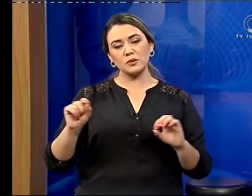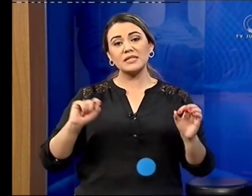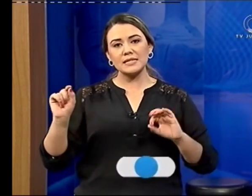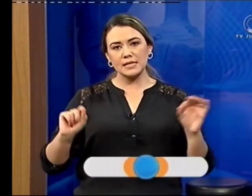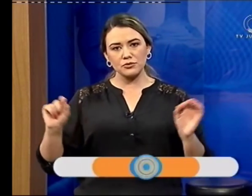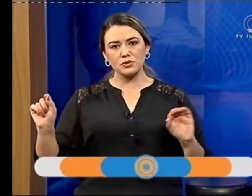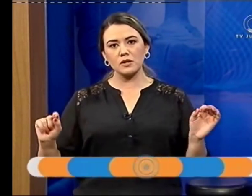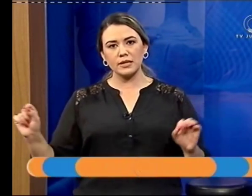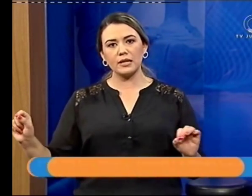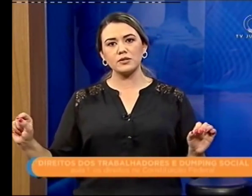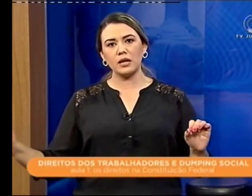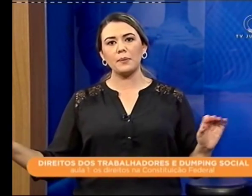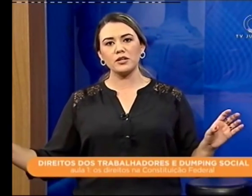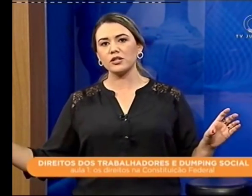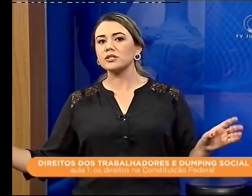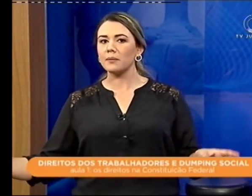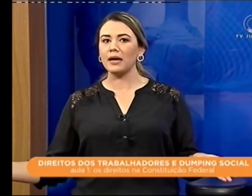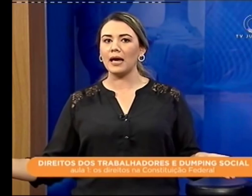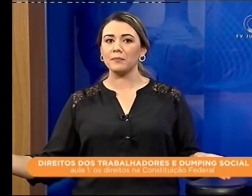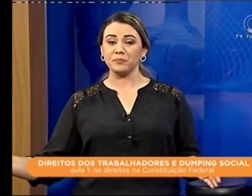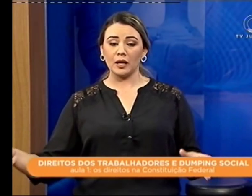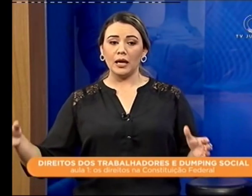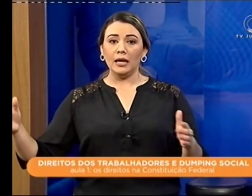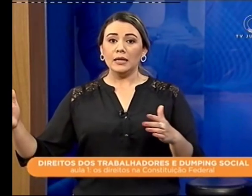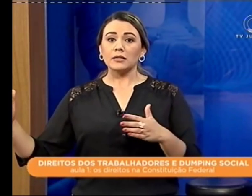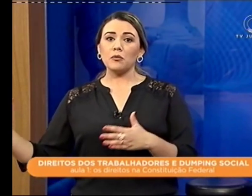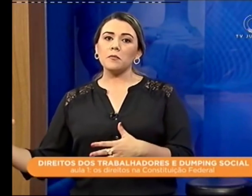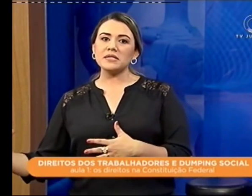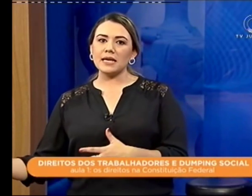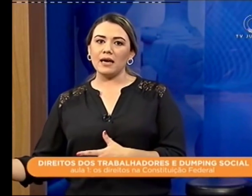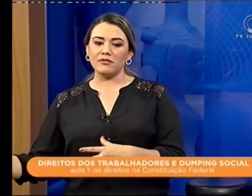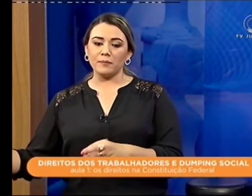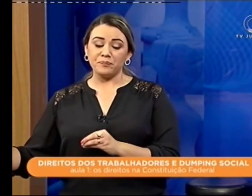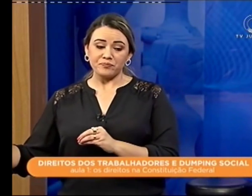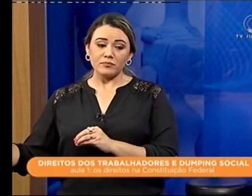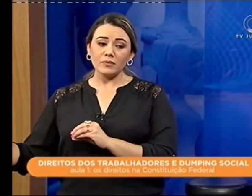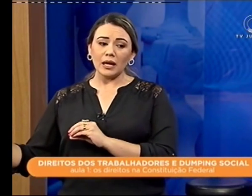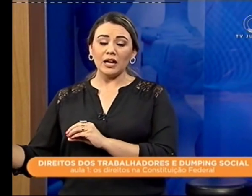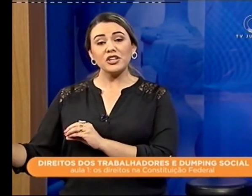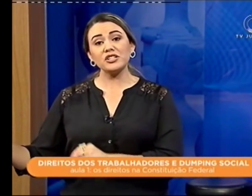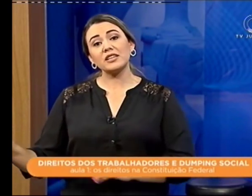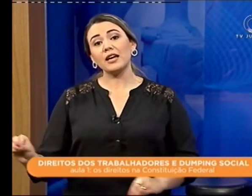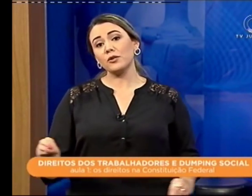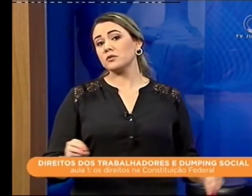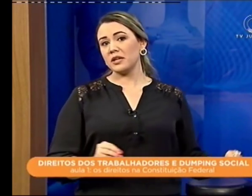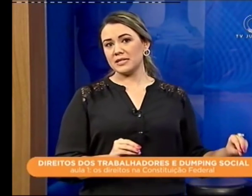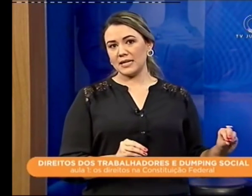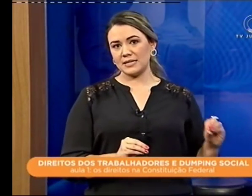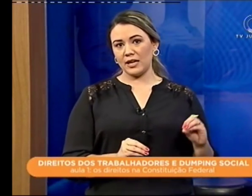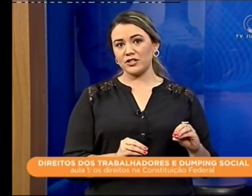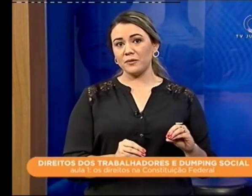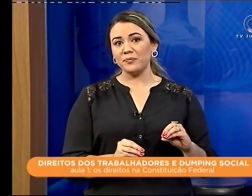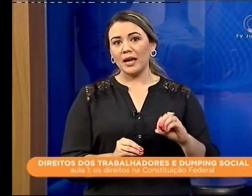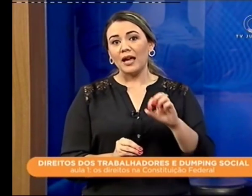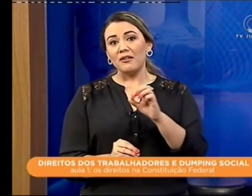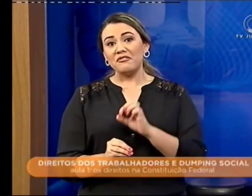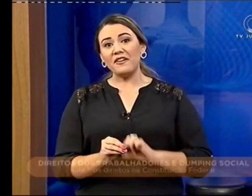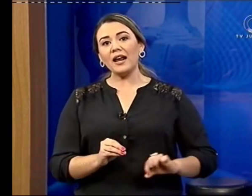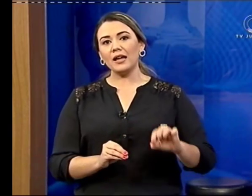com os incisos que eu selecionei para a gente trabalhar. Então, observem, a gente está em 2017,